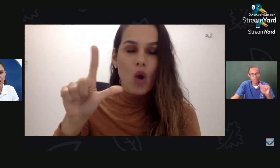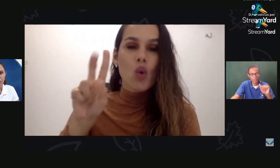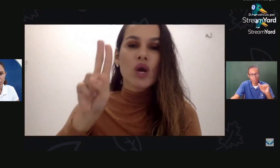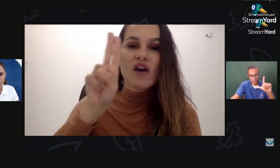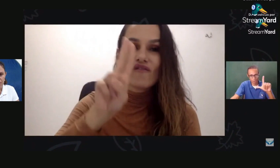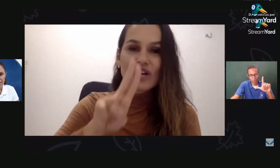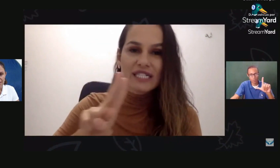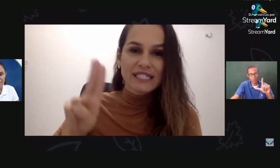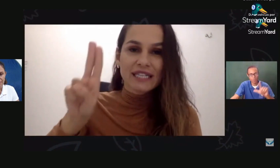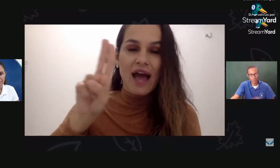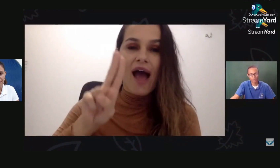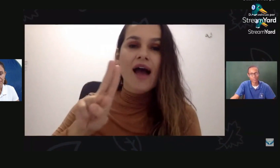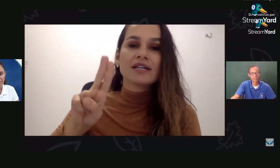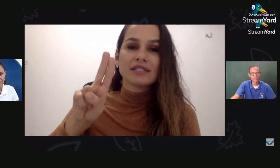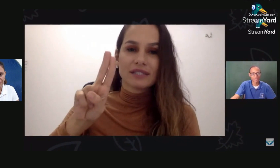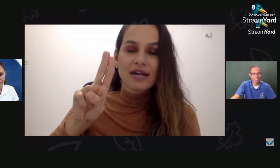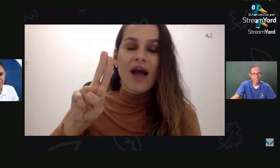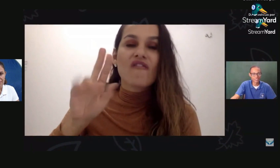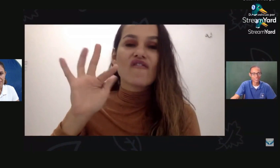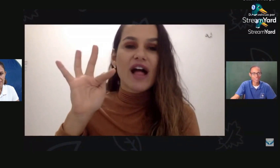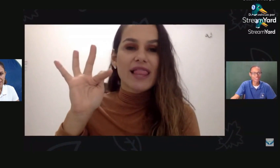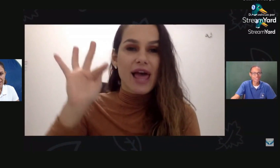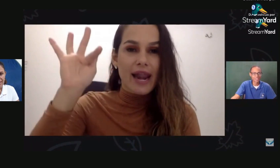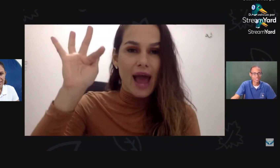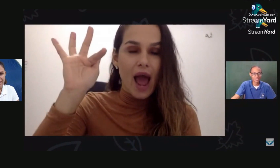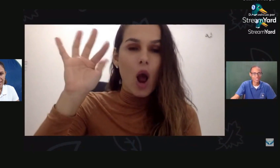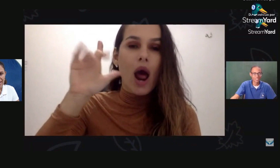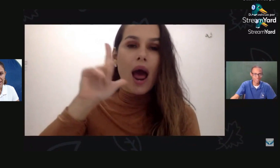de Alagoas.